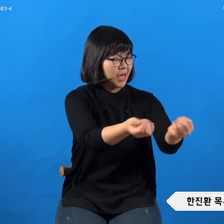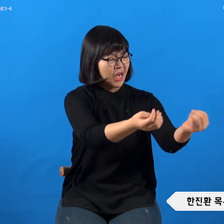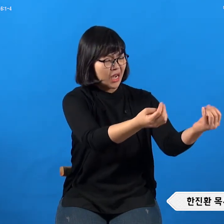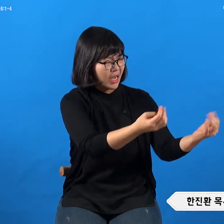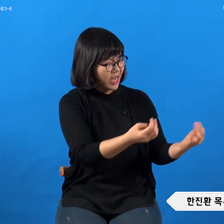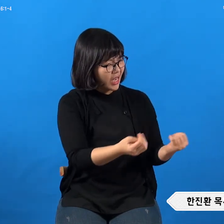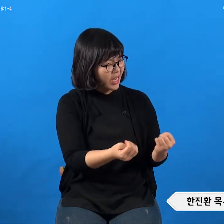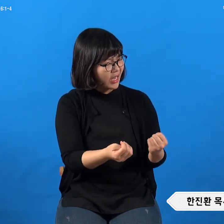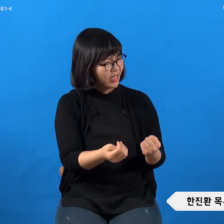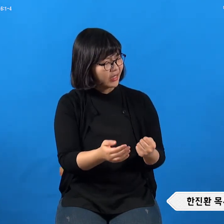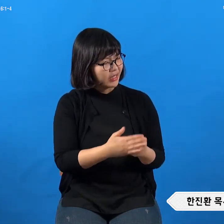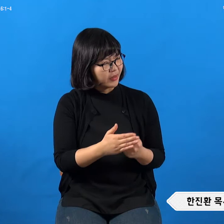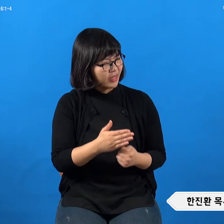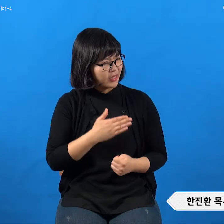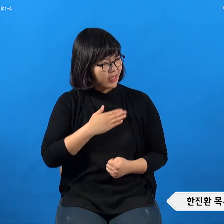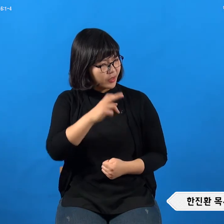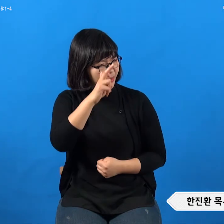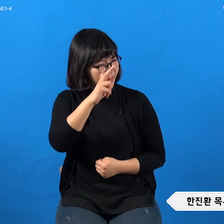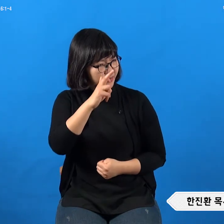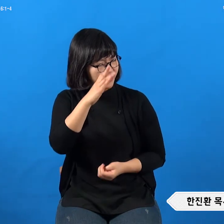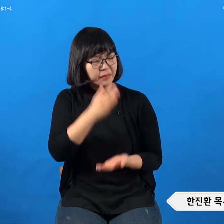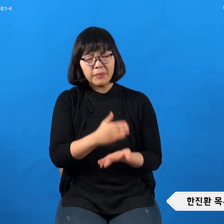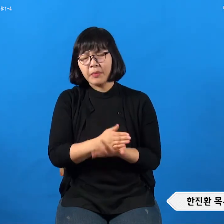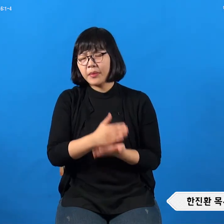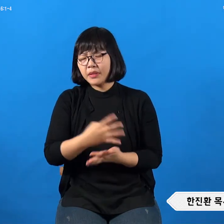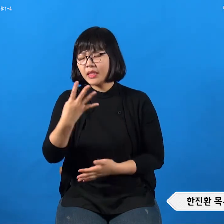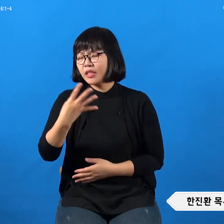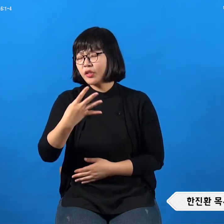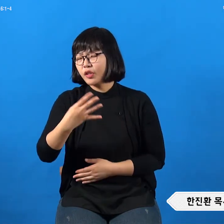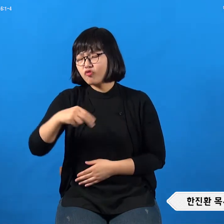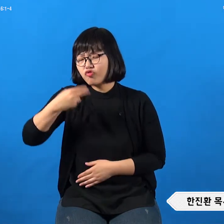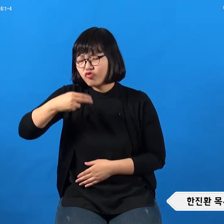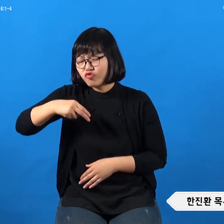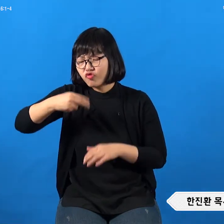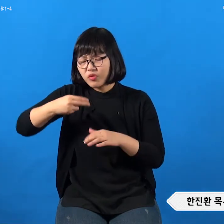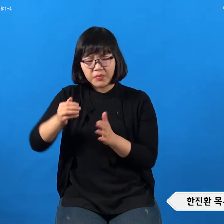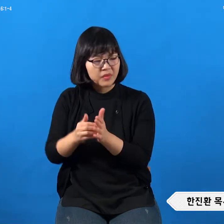되나? 그냥 4,000원짜리 국수 한 그릇이면 되지 않을까?